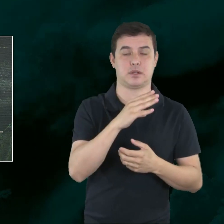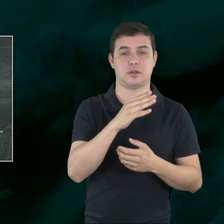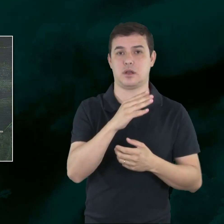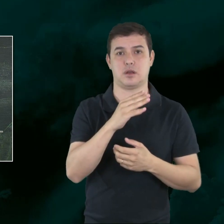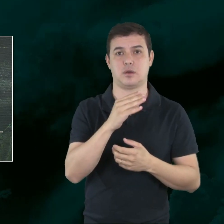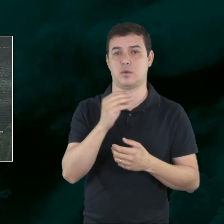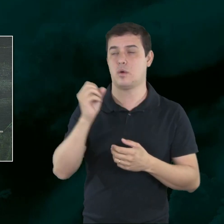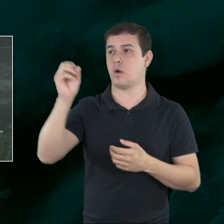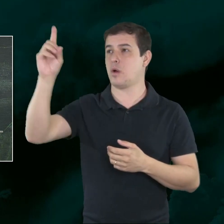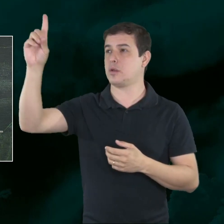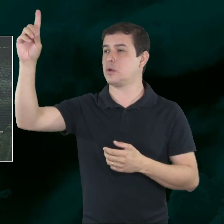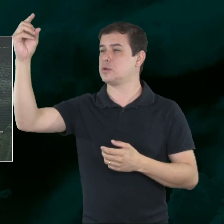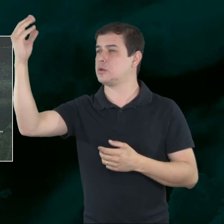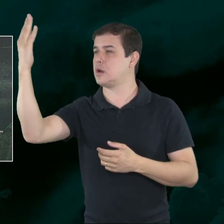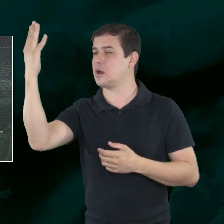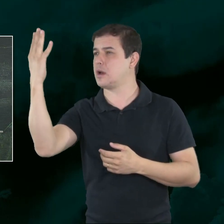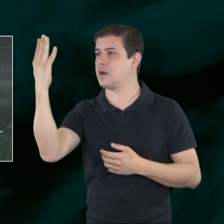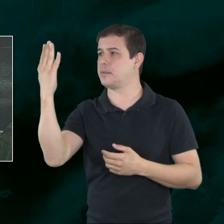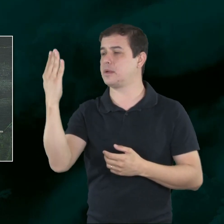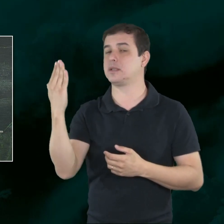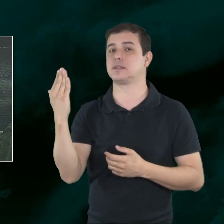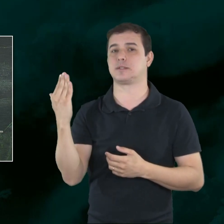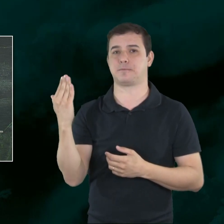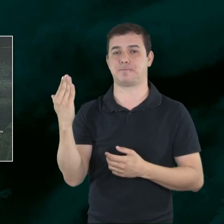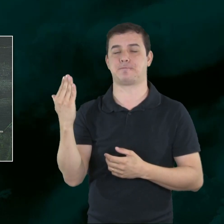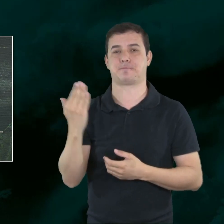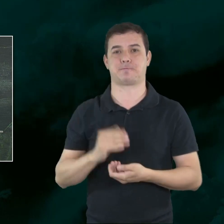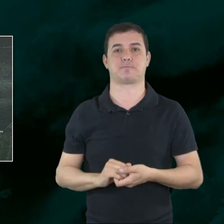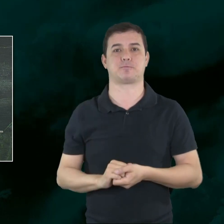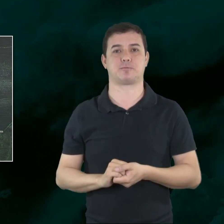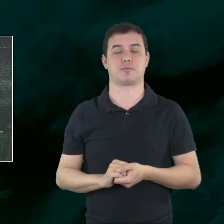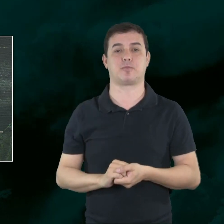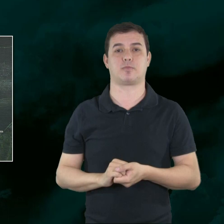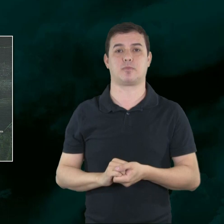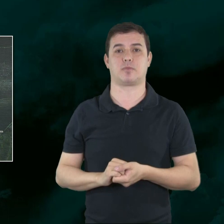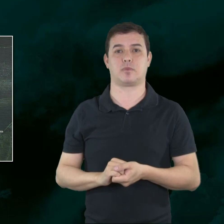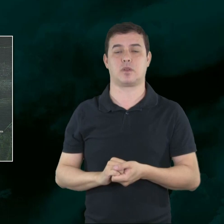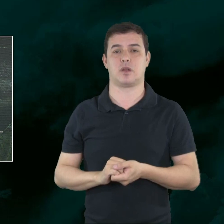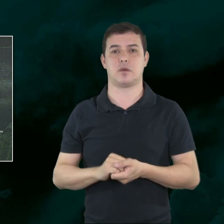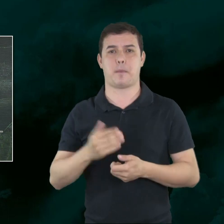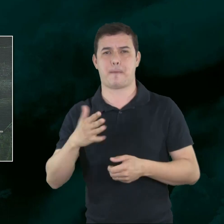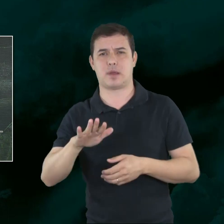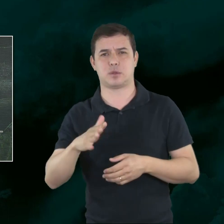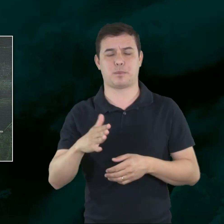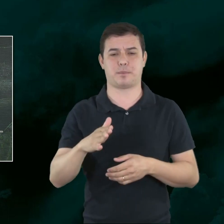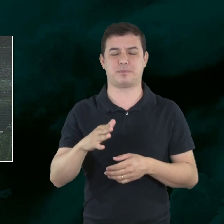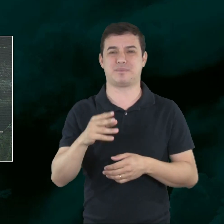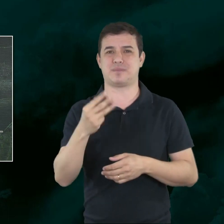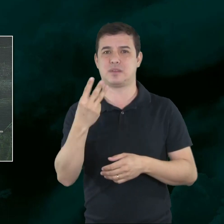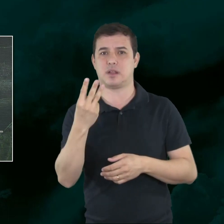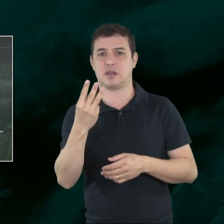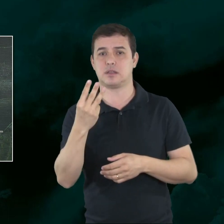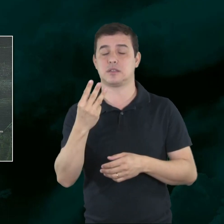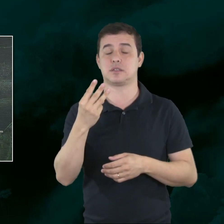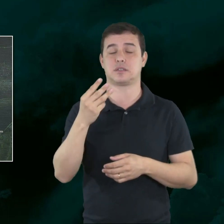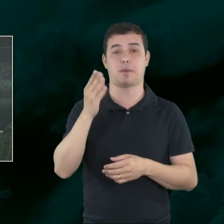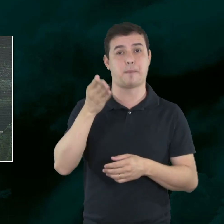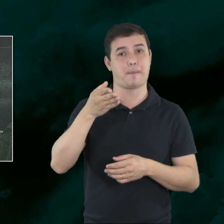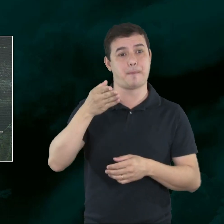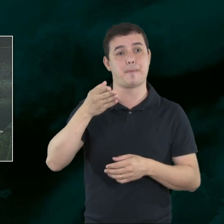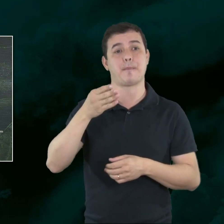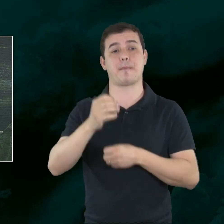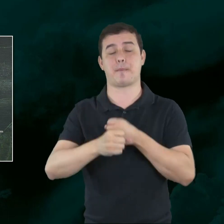uma presença, a vinda dele será uma presença que durará aproximadamente 3 anos e meio.